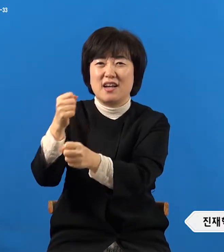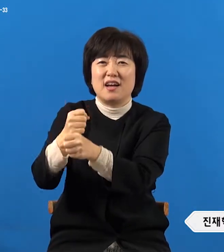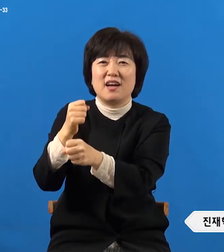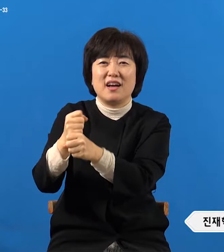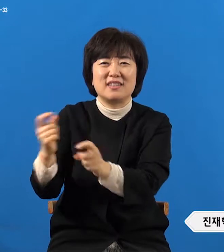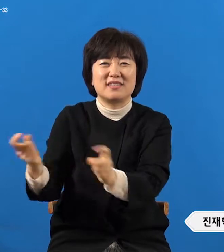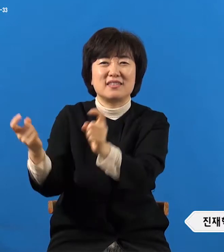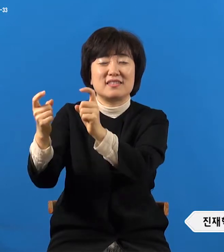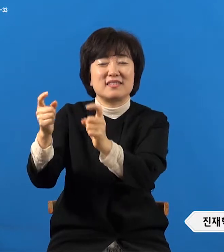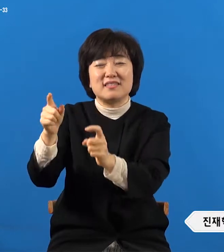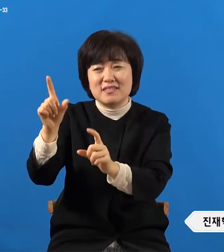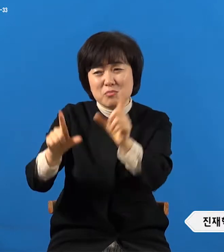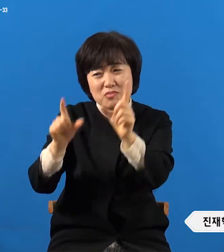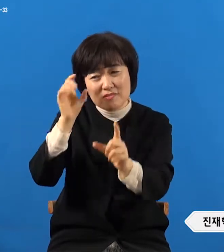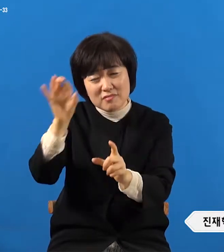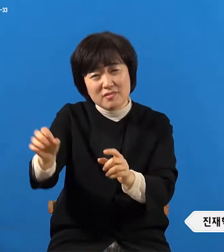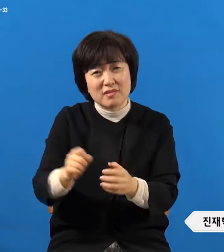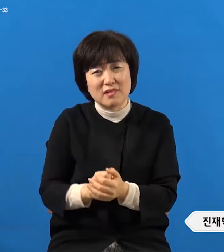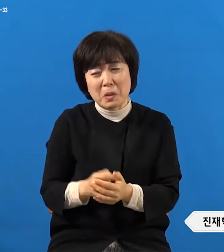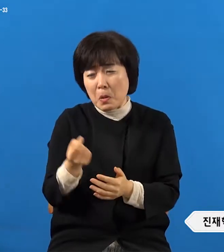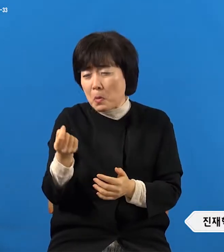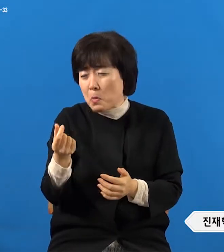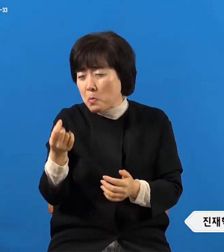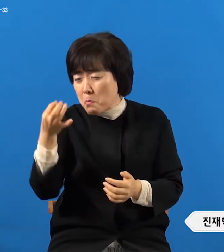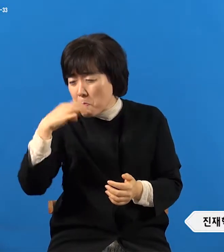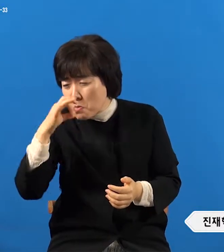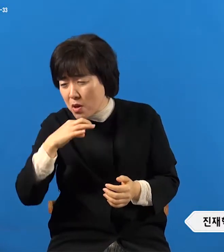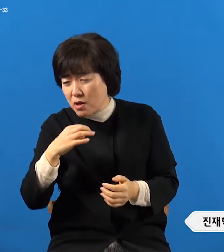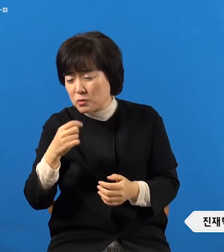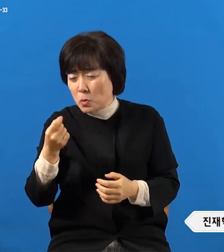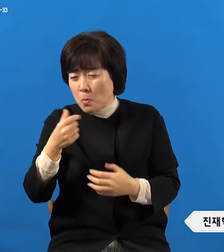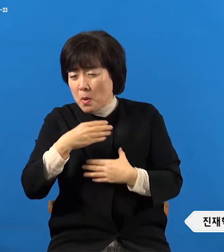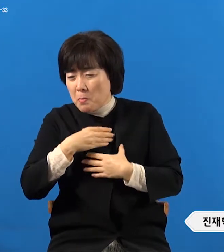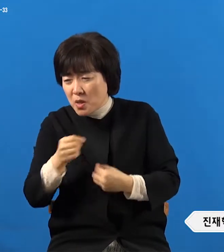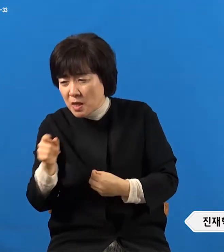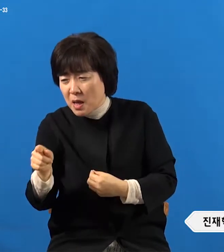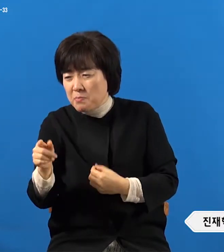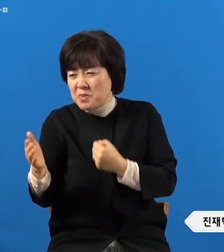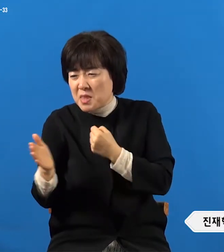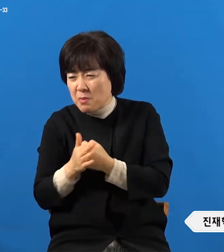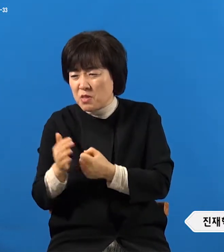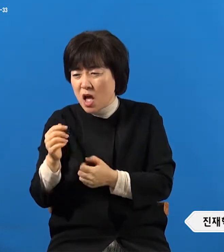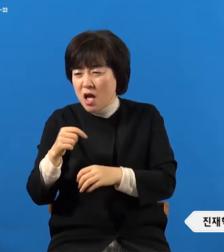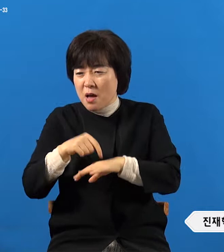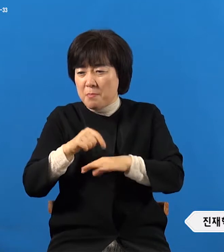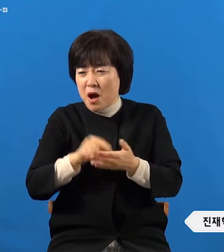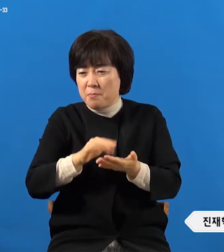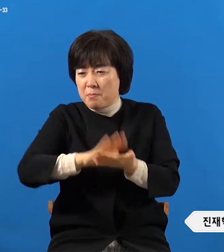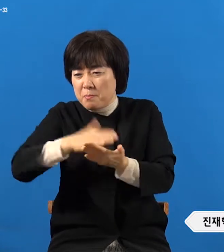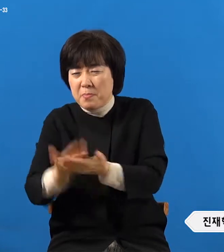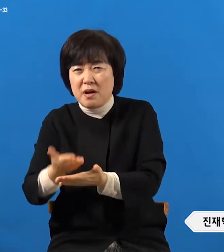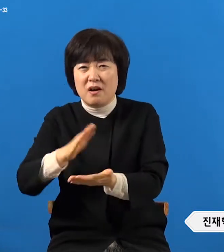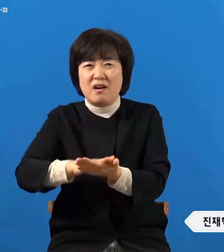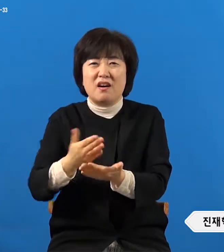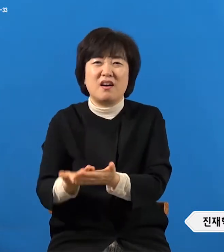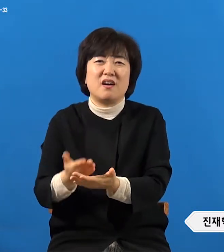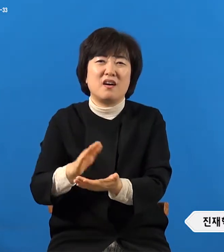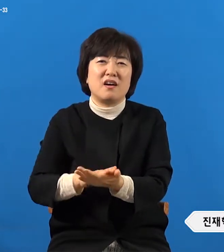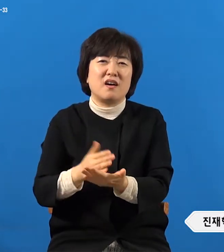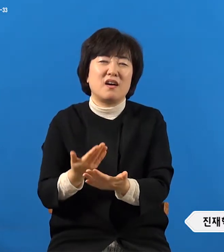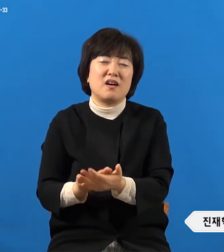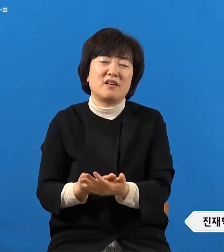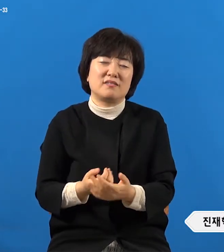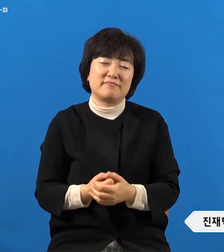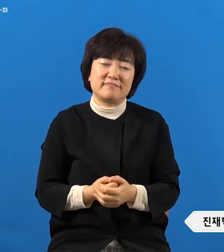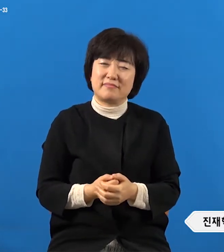여러분, 우리가 조그마한 이득, 조그마한 편안함, 그것 때문에도 그렇게 흔들리고 그렇게